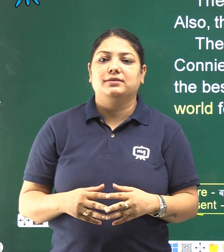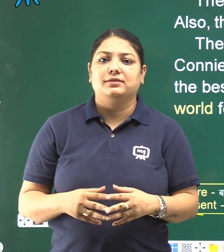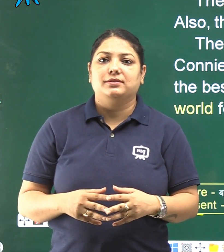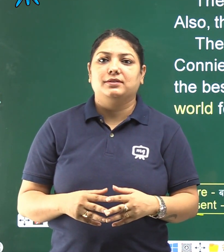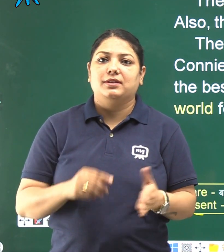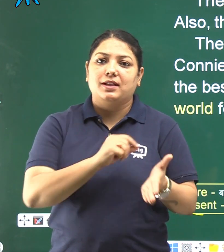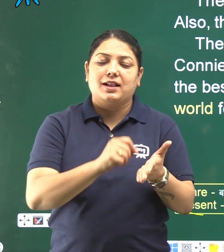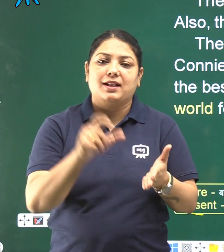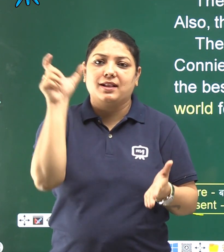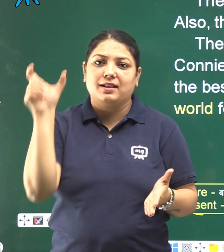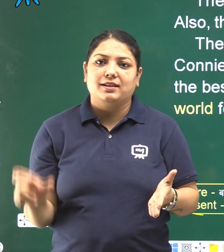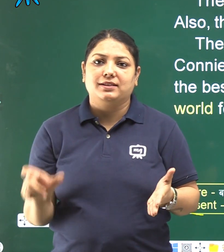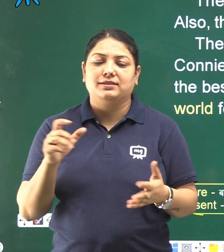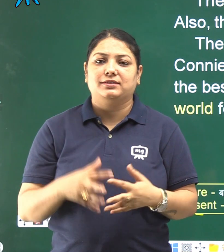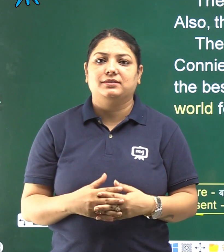लेखक